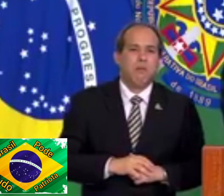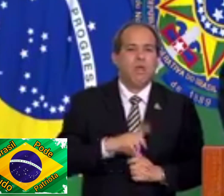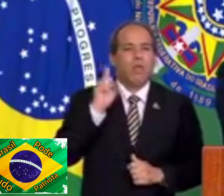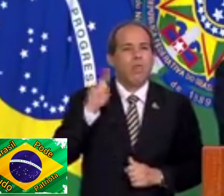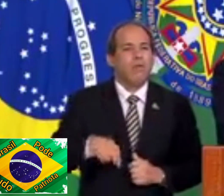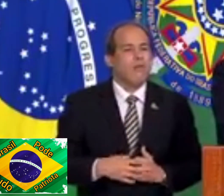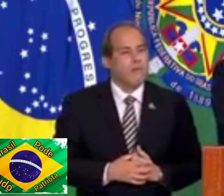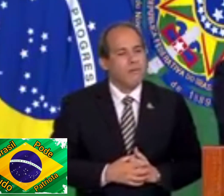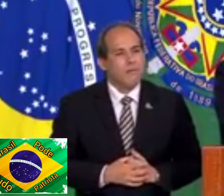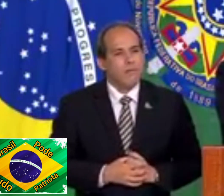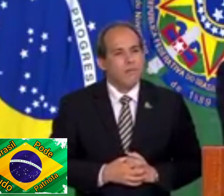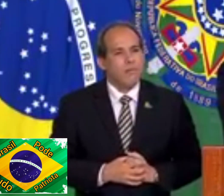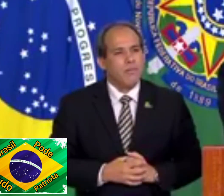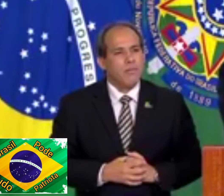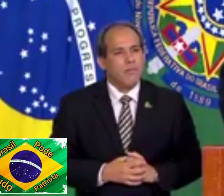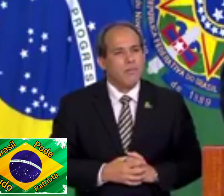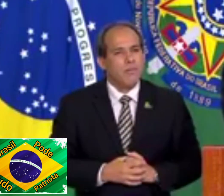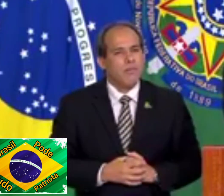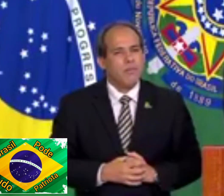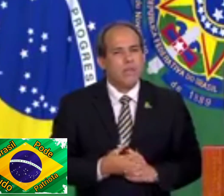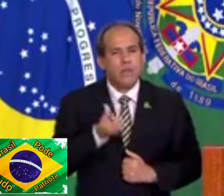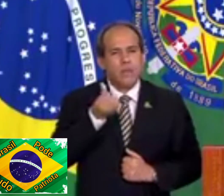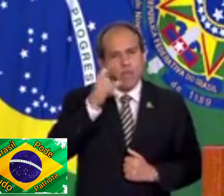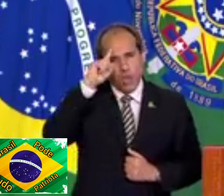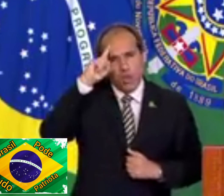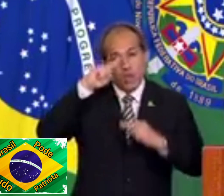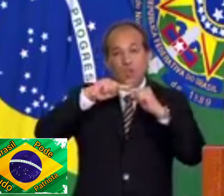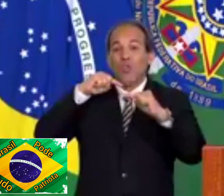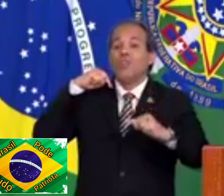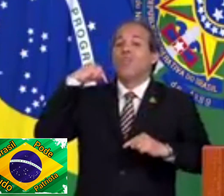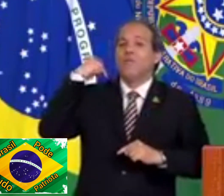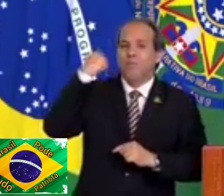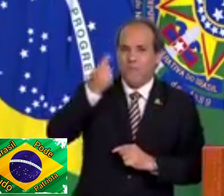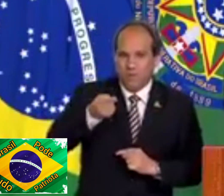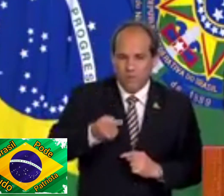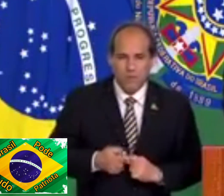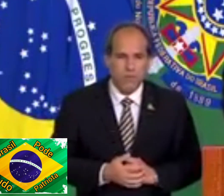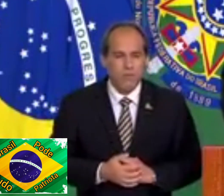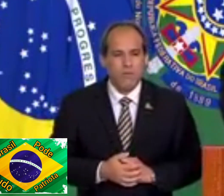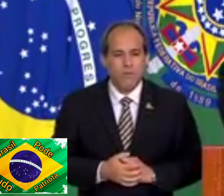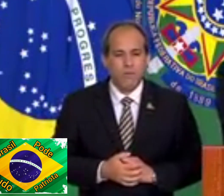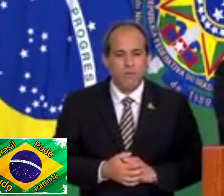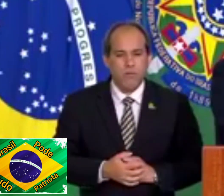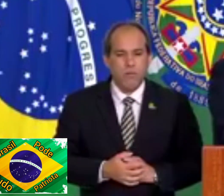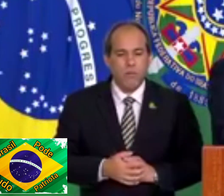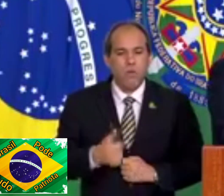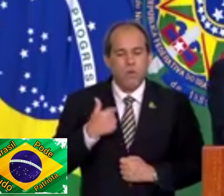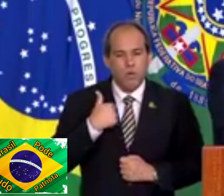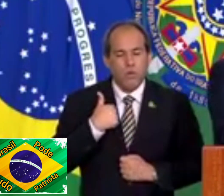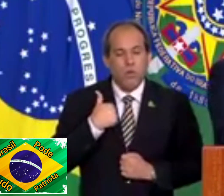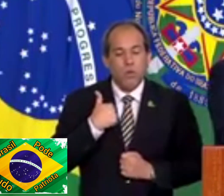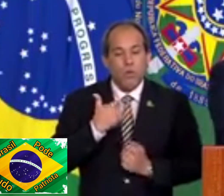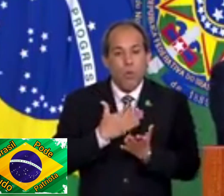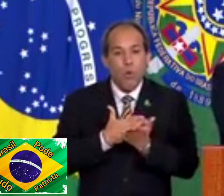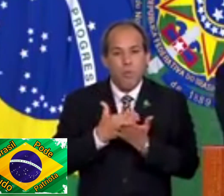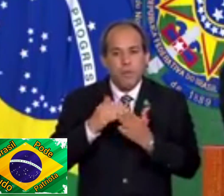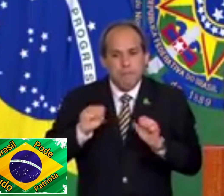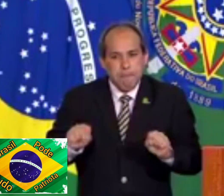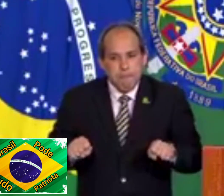foi 6 dias depois. Eu estava começando a me